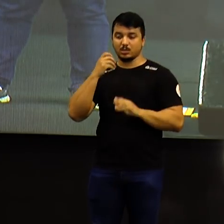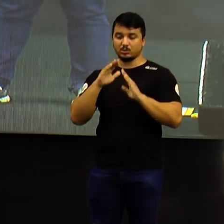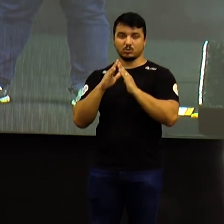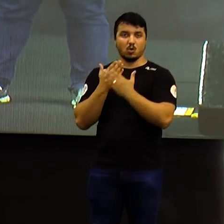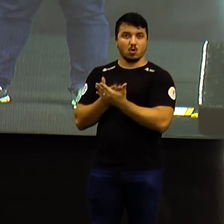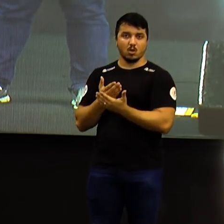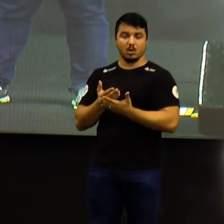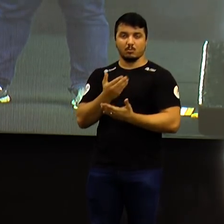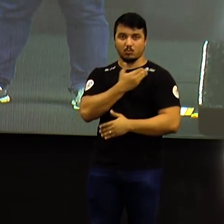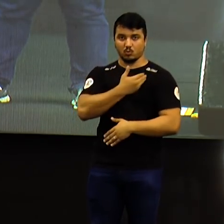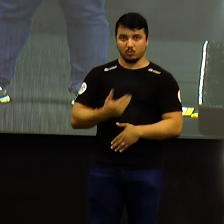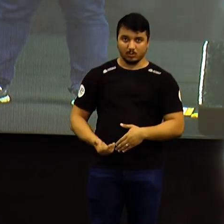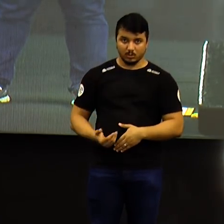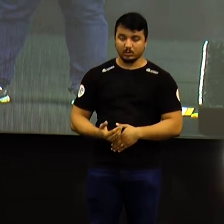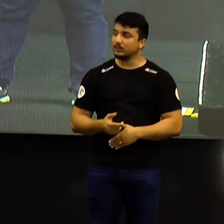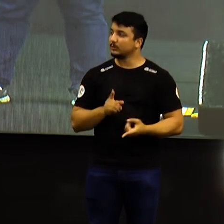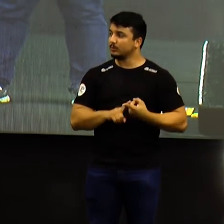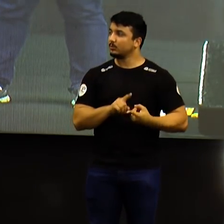pública, né?